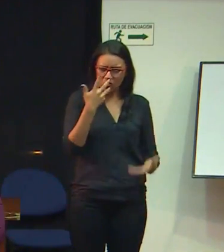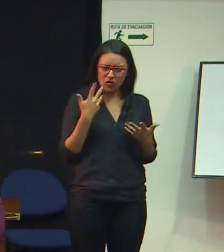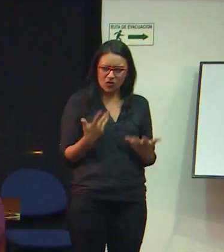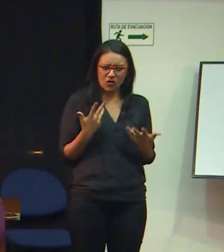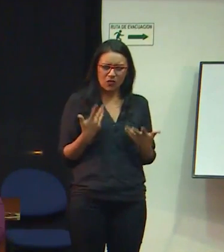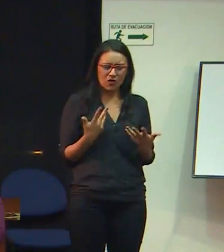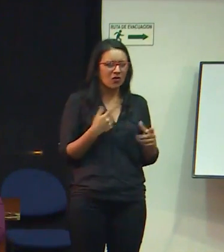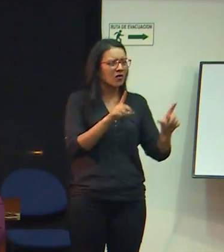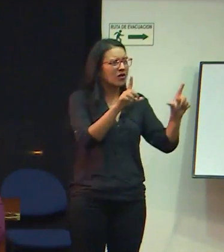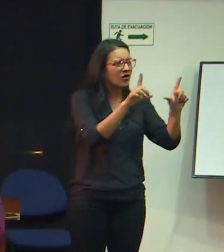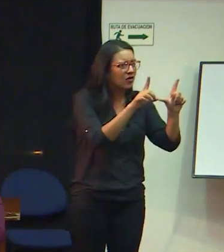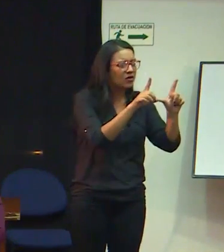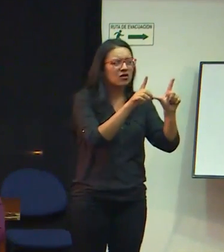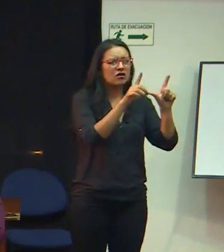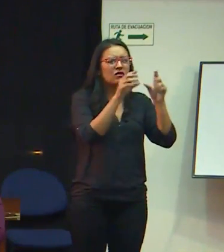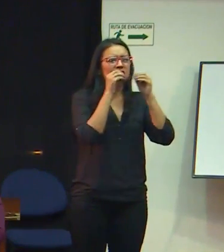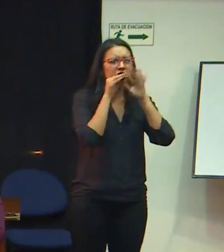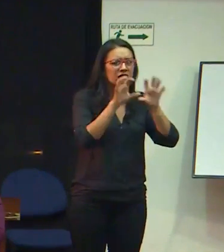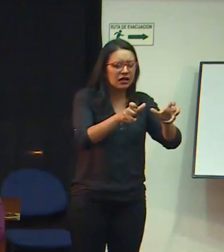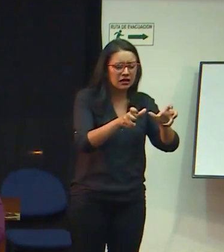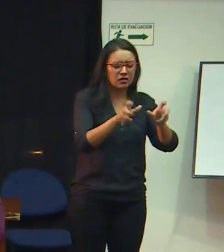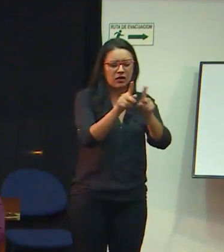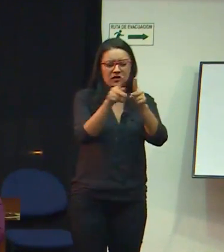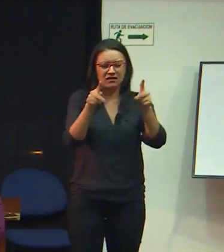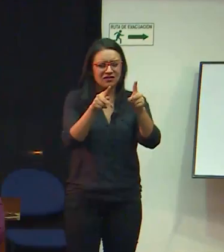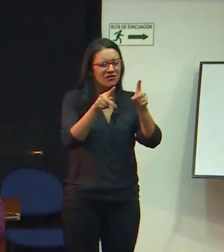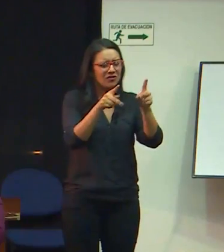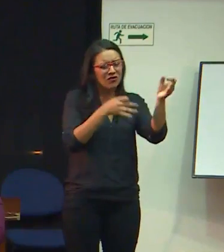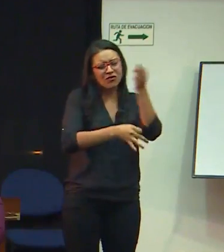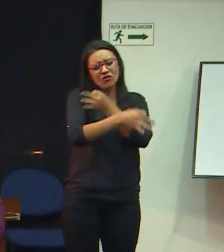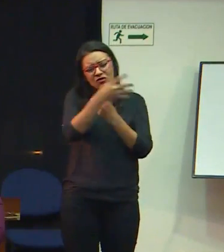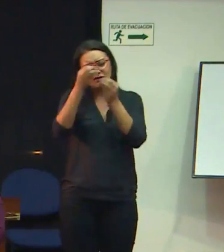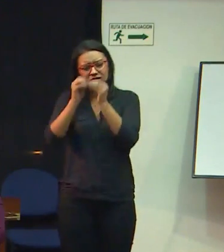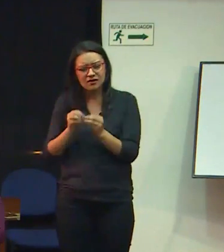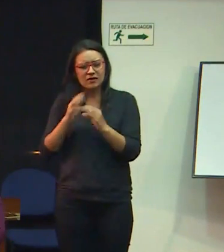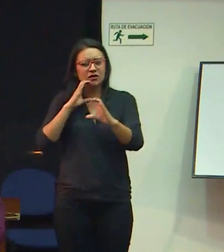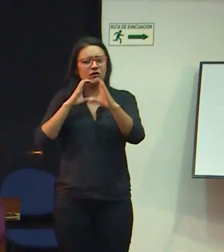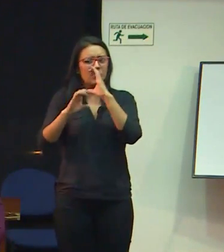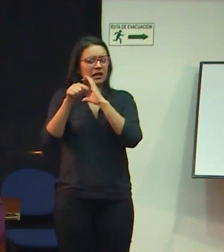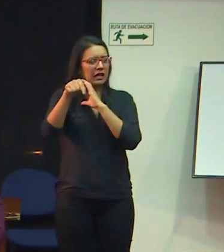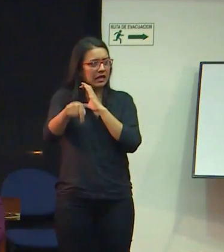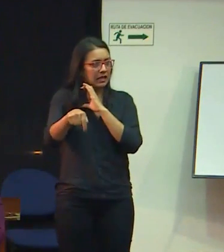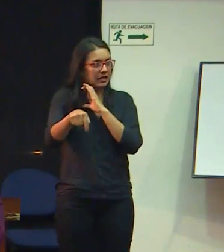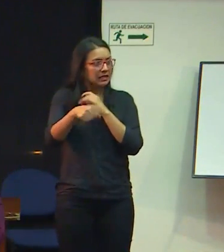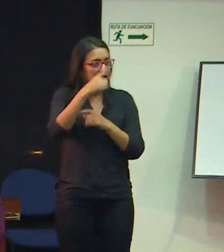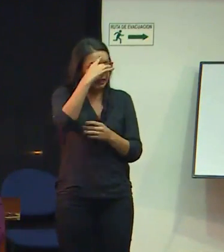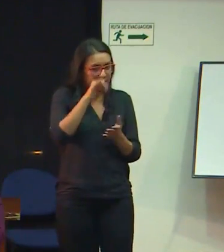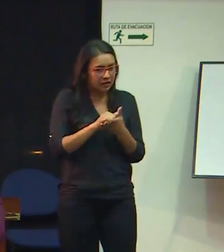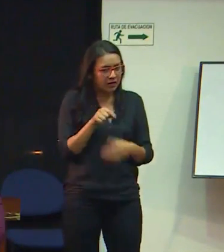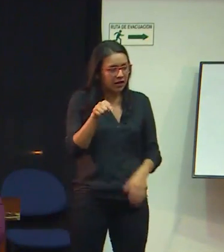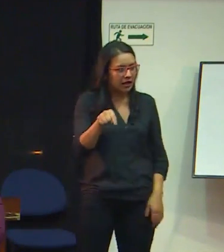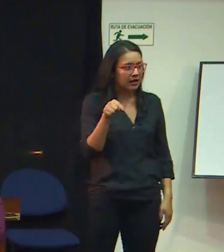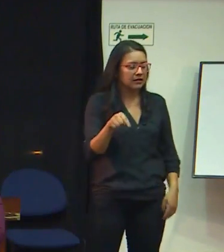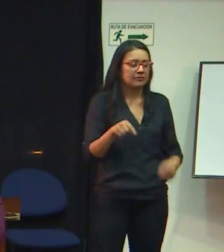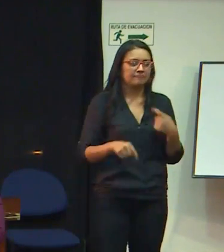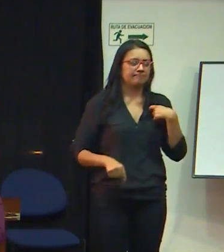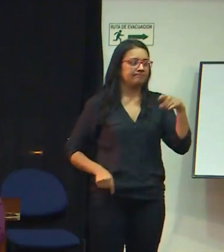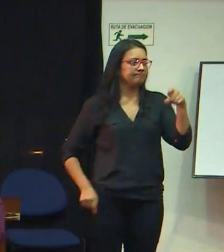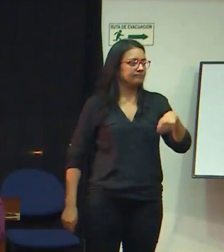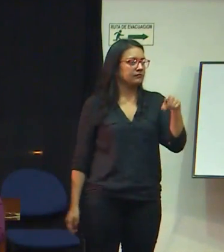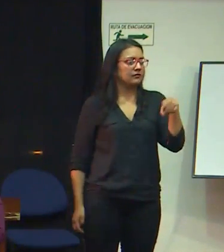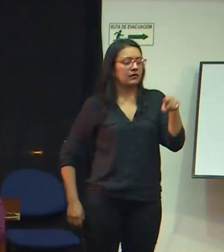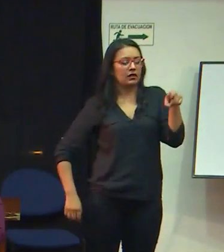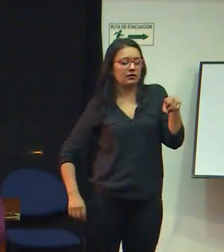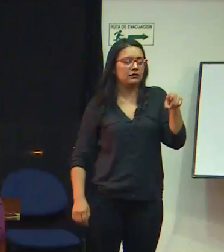de comunicación, otras formas de comunicarnos, otras alternativas de comunicarnos, y creo que ahí pues es necesario que